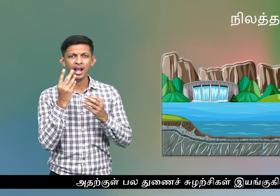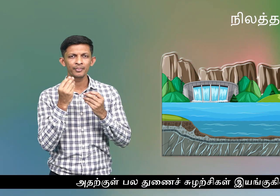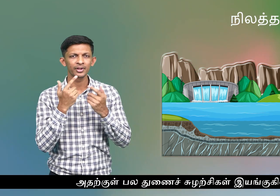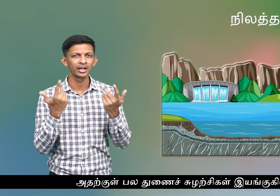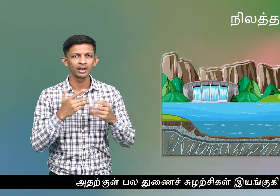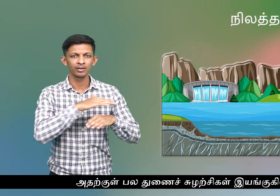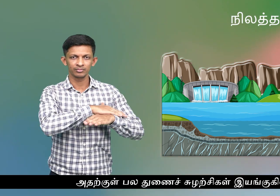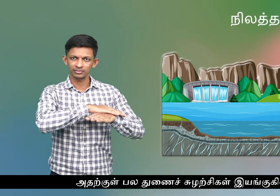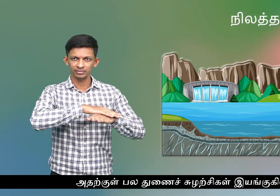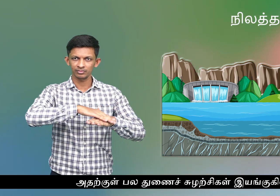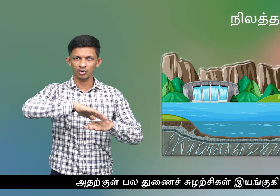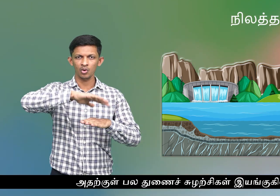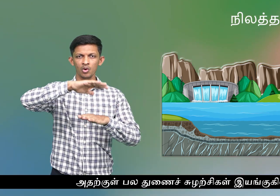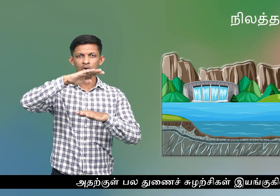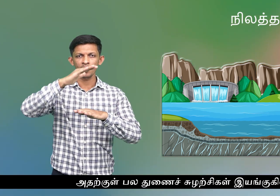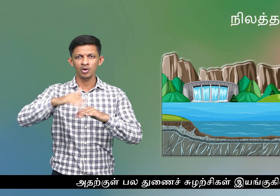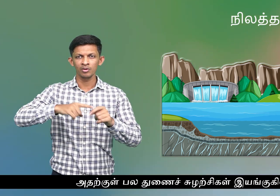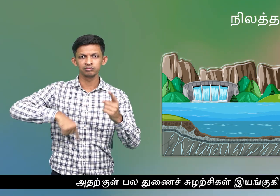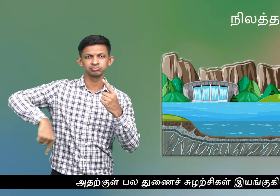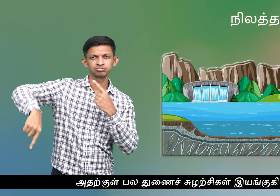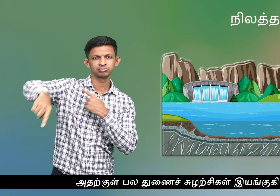அதற்குள் பல துணை சுழற்சிகள் இயங்குகின்றன.